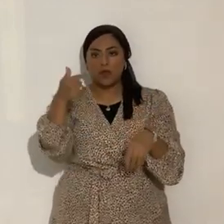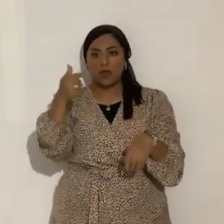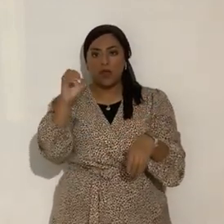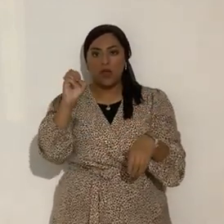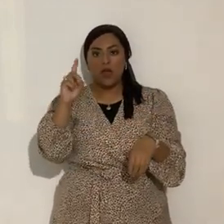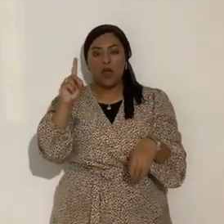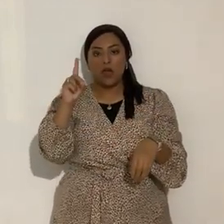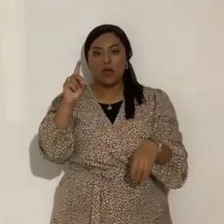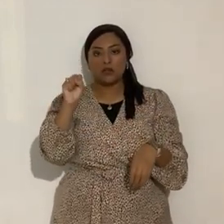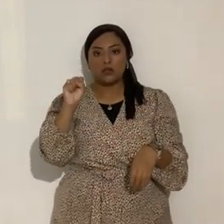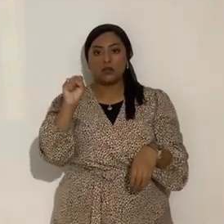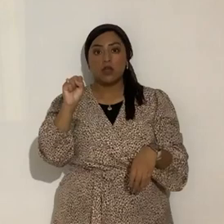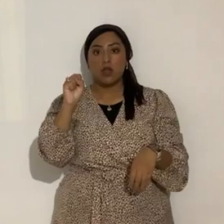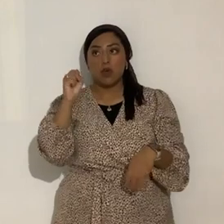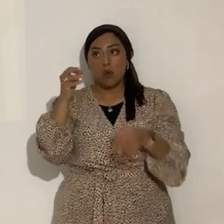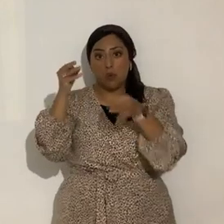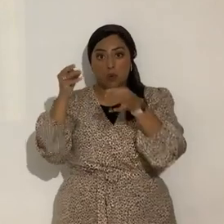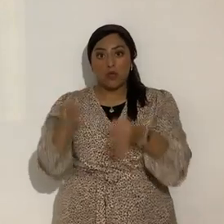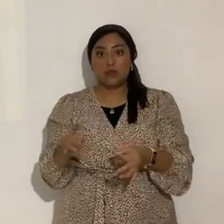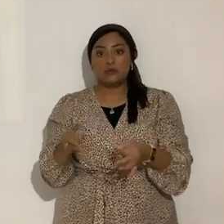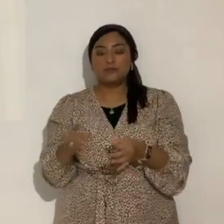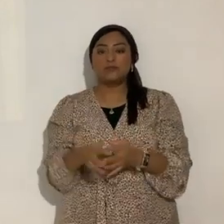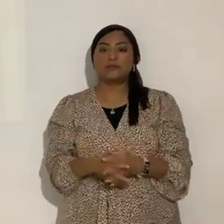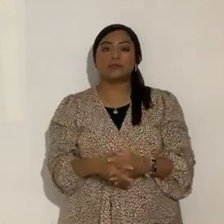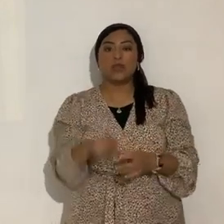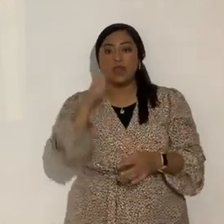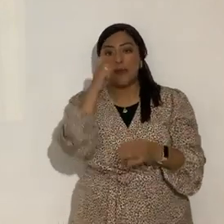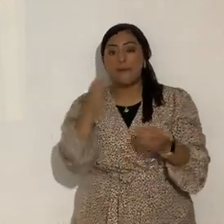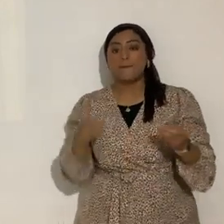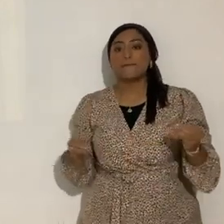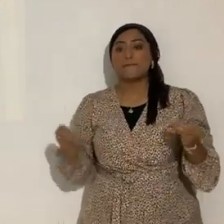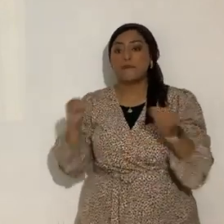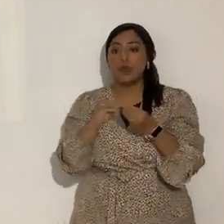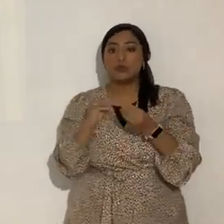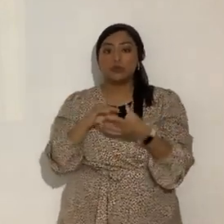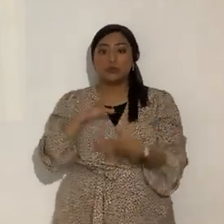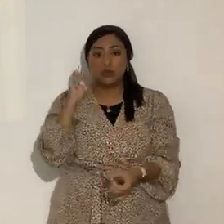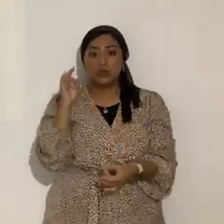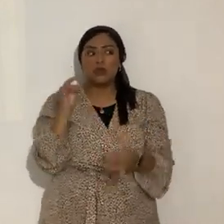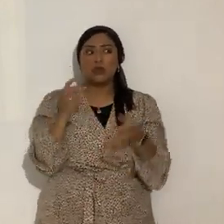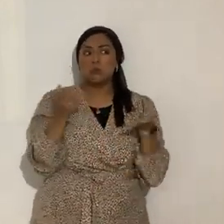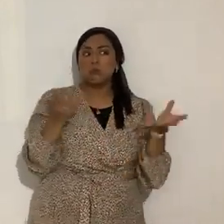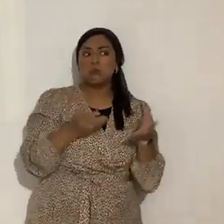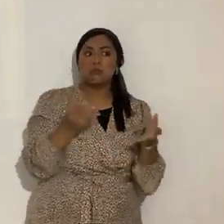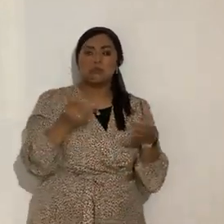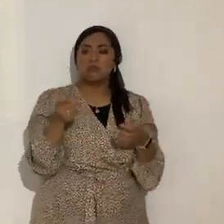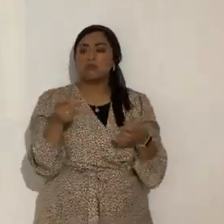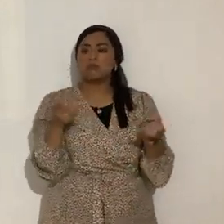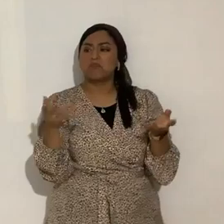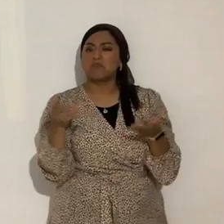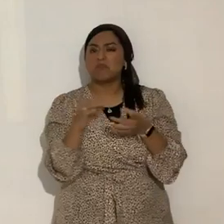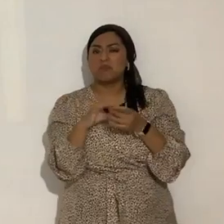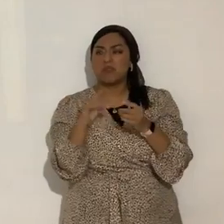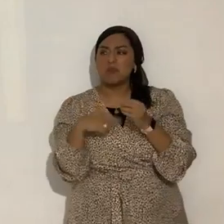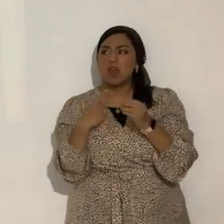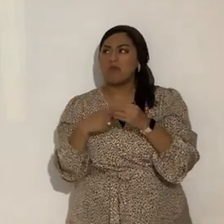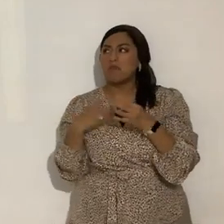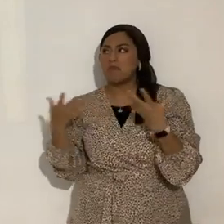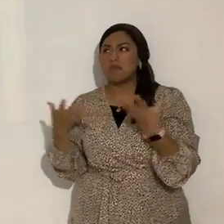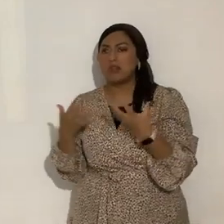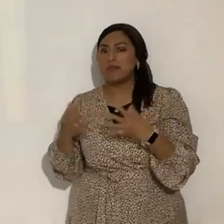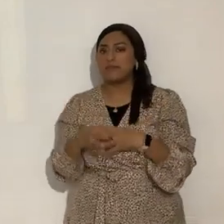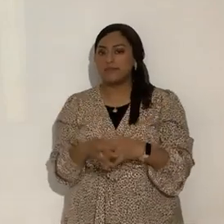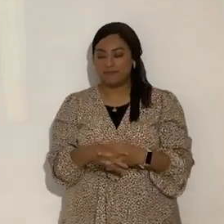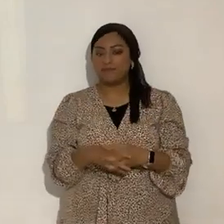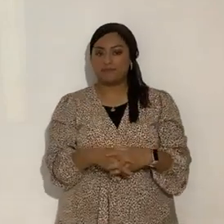la voluntad de Dios, porque así más almas, bueno, dicen, bueno, voy a entrar a ver de qué se trata este